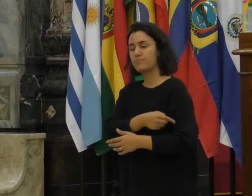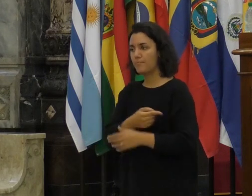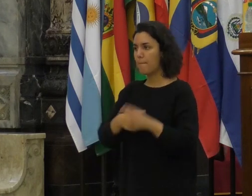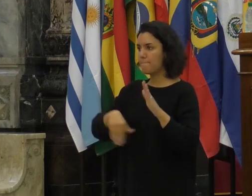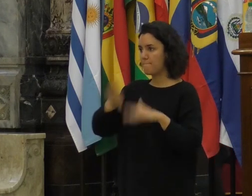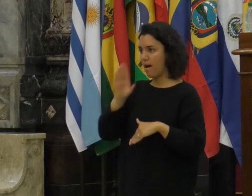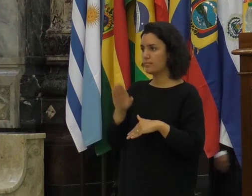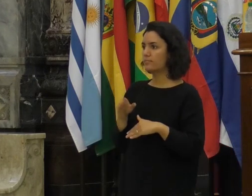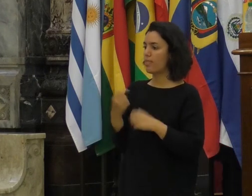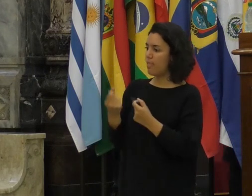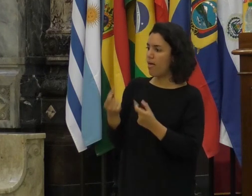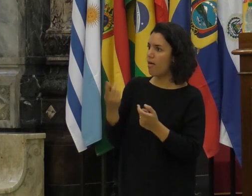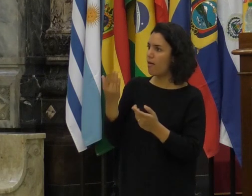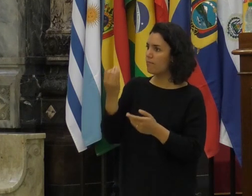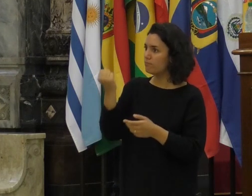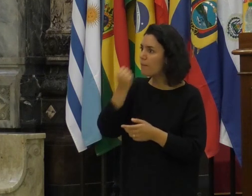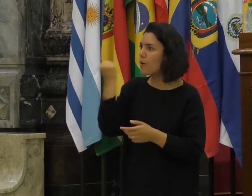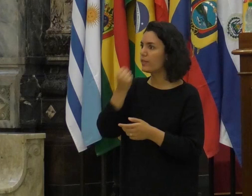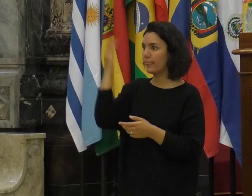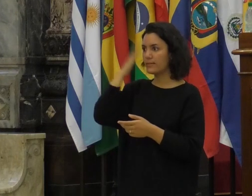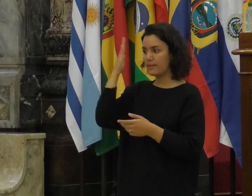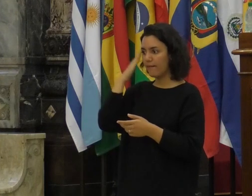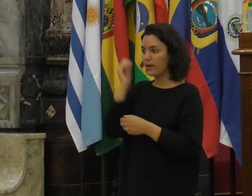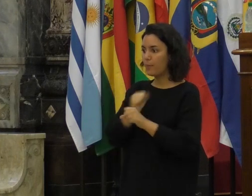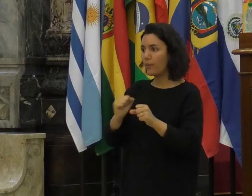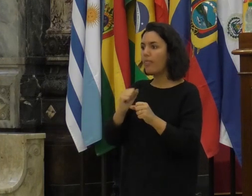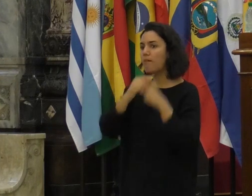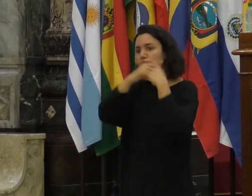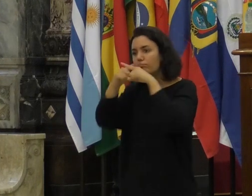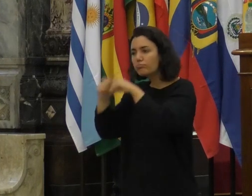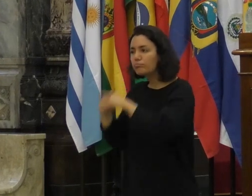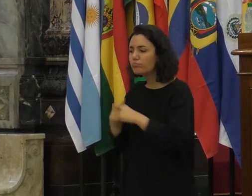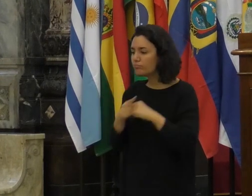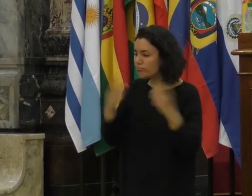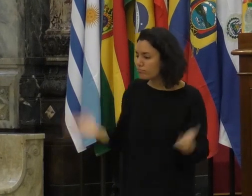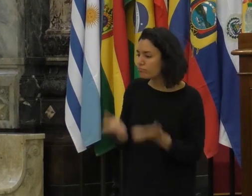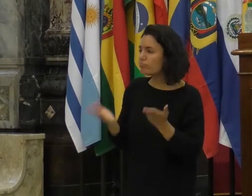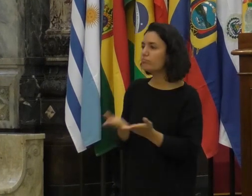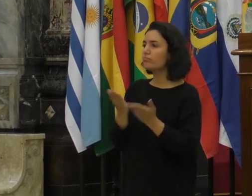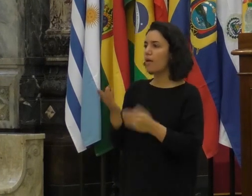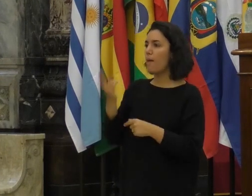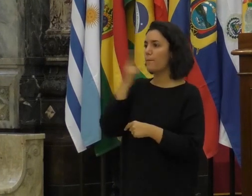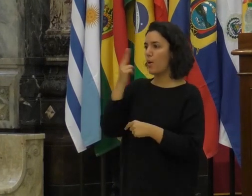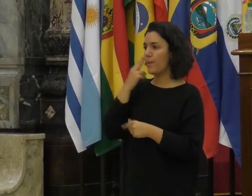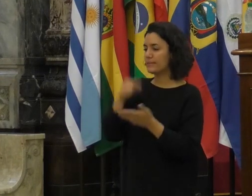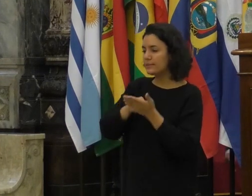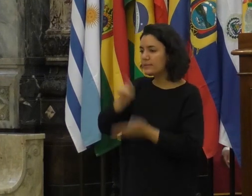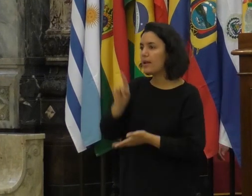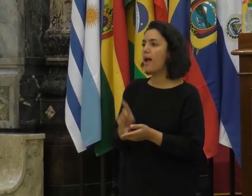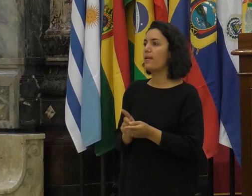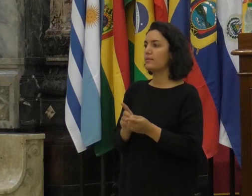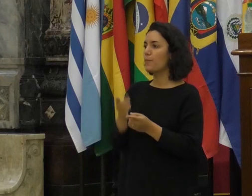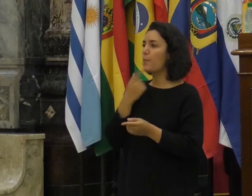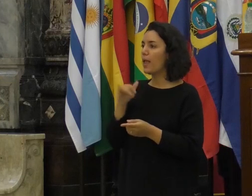aportes significativos que han permitido estimular los debates sobre problemas centrales, tales como la propia constitución